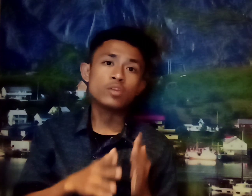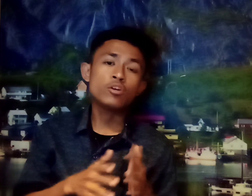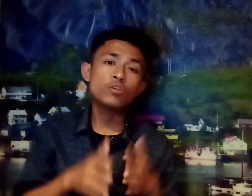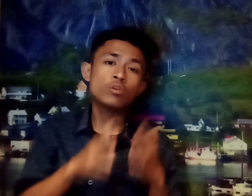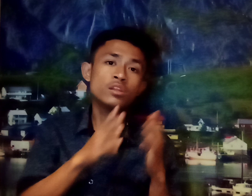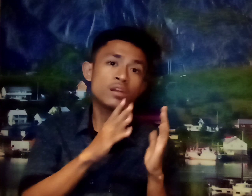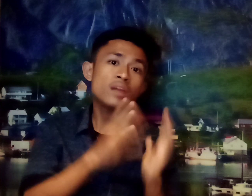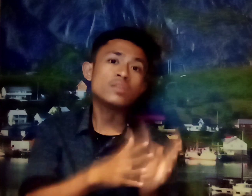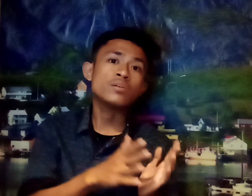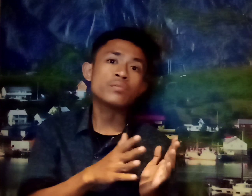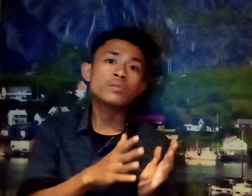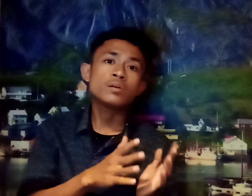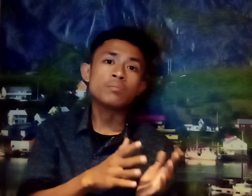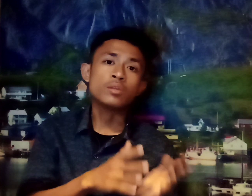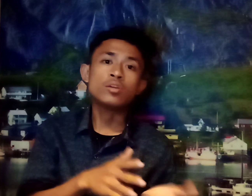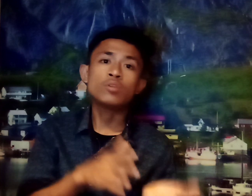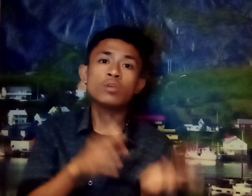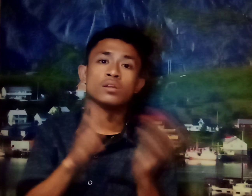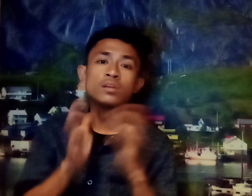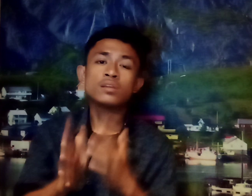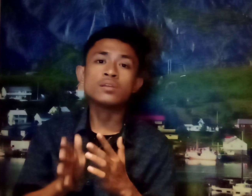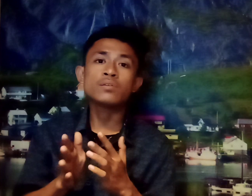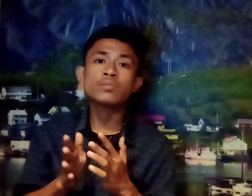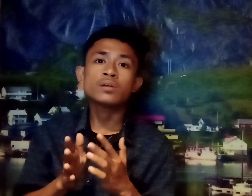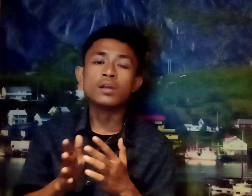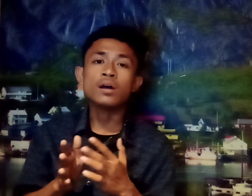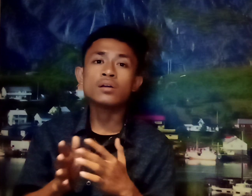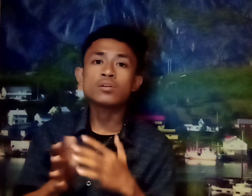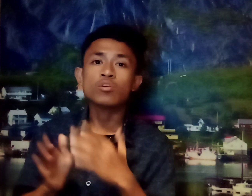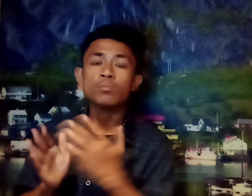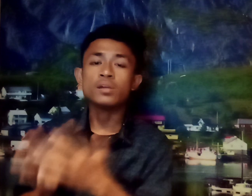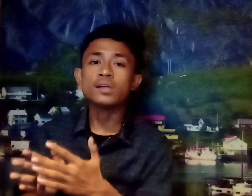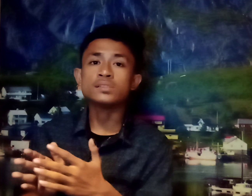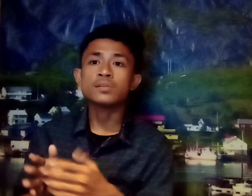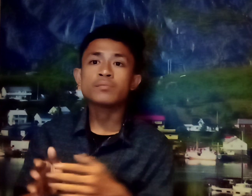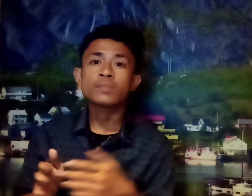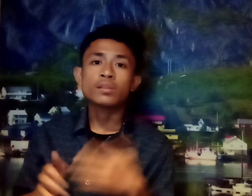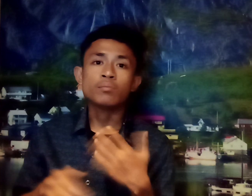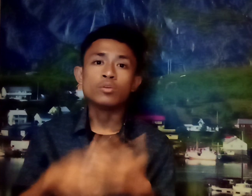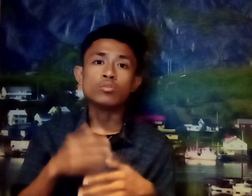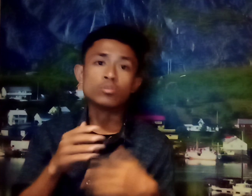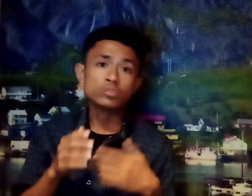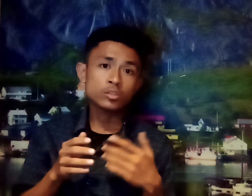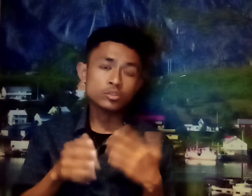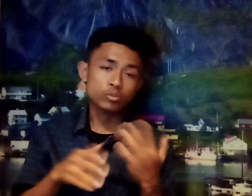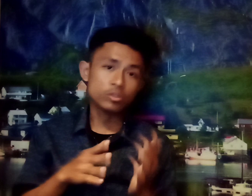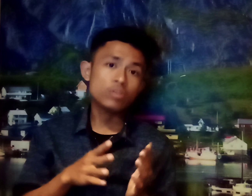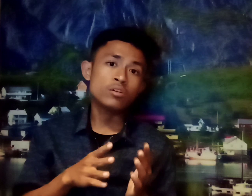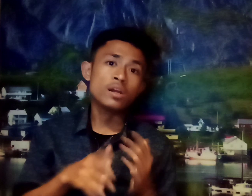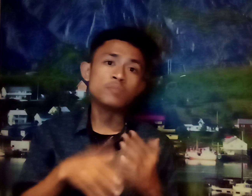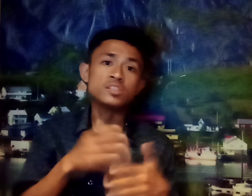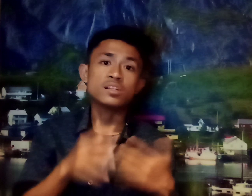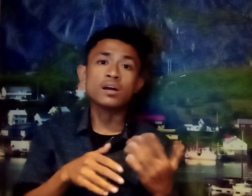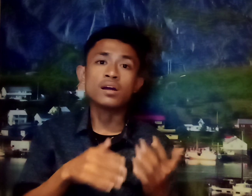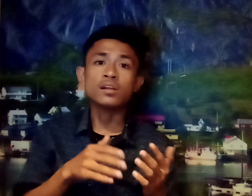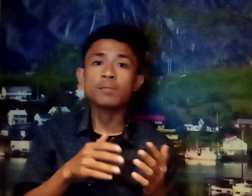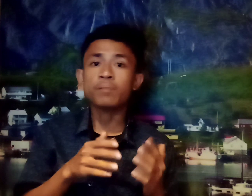metode kuantitatif, metode kualitatif, dan kombinasi. Menurut Sugiono dalam catatan harian pada